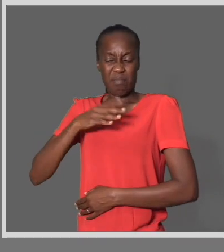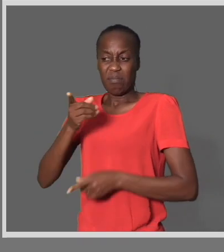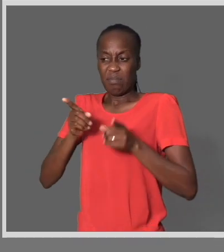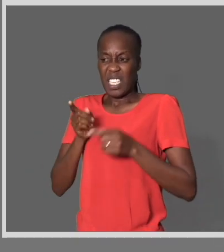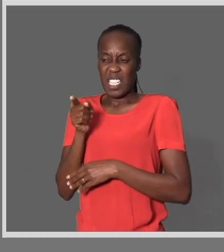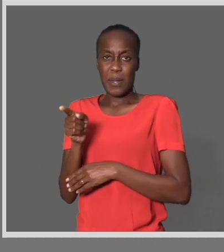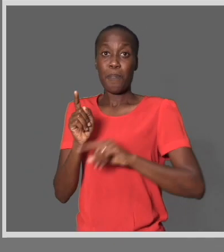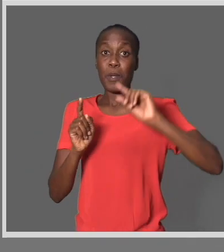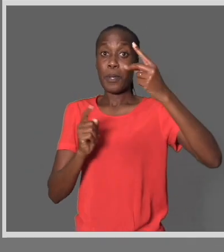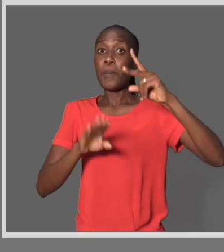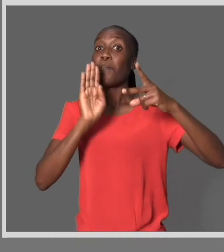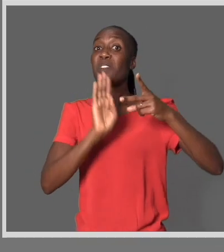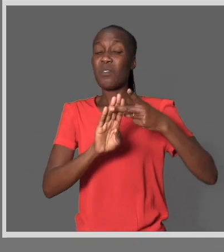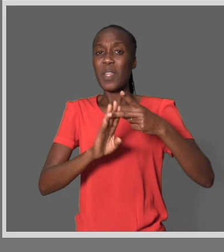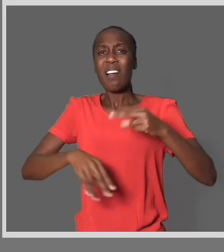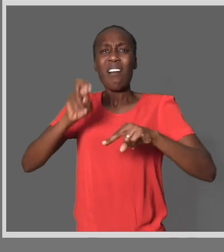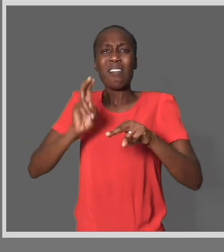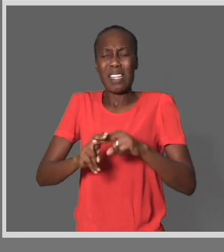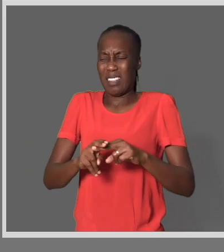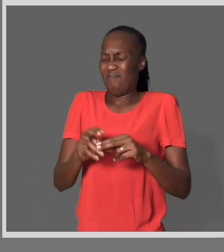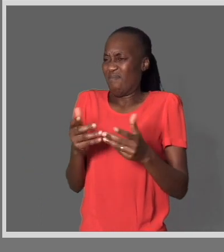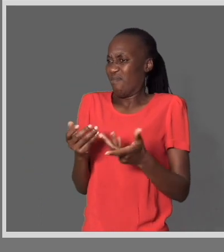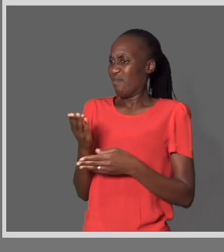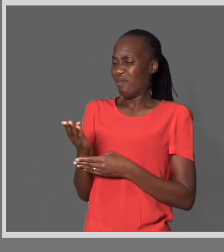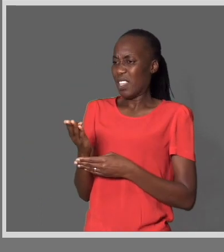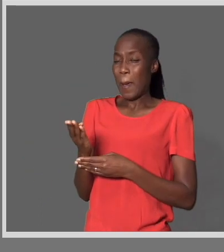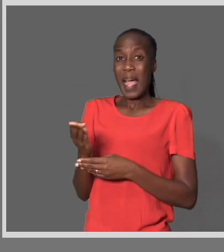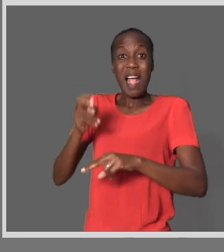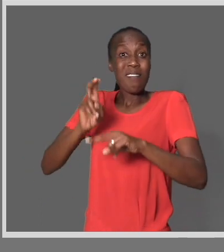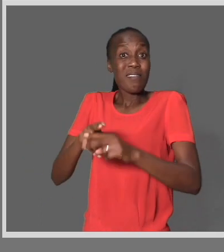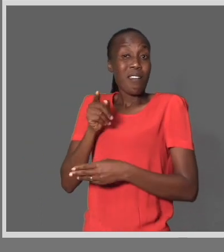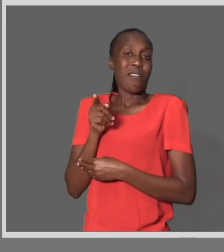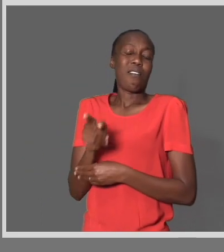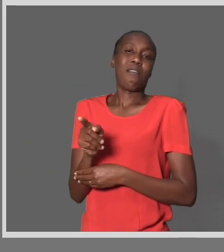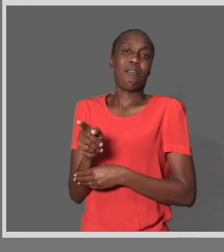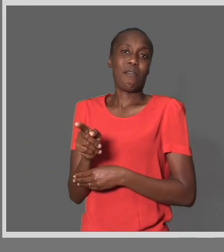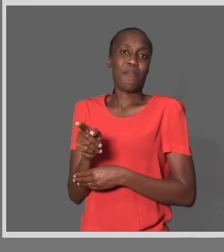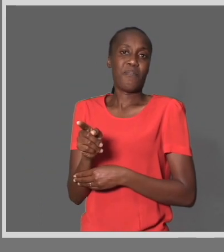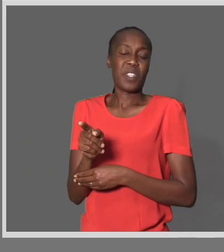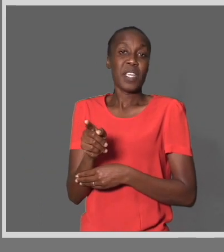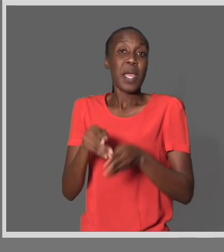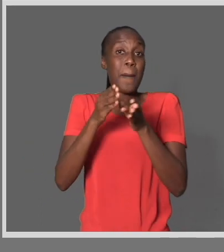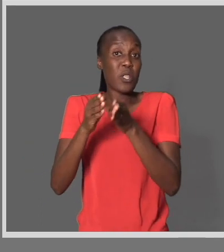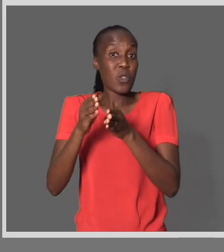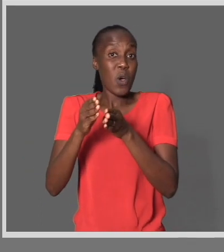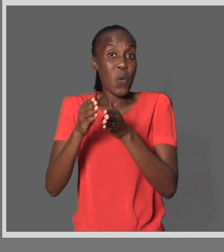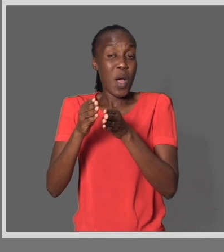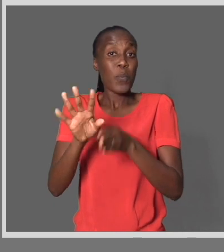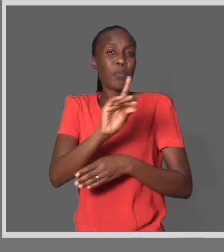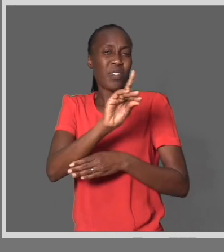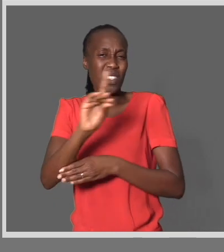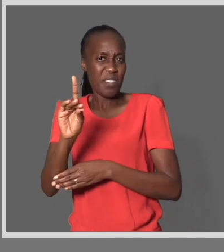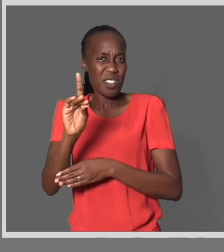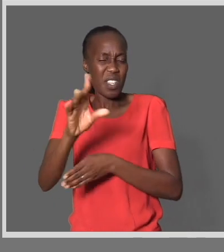idade da menina. A segunda coisa é o tipo de cadeira. Essa cadeira não é uma cadeira que usuários de